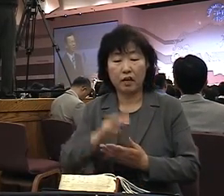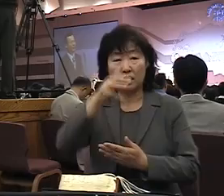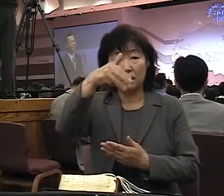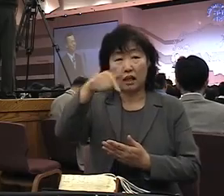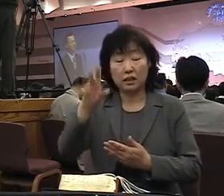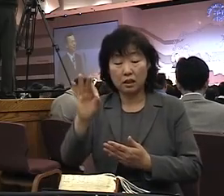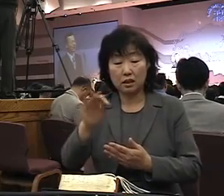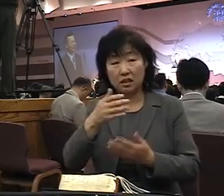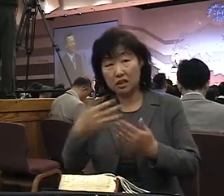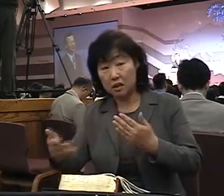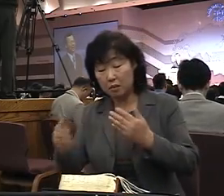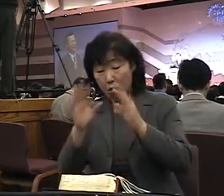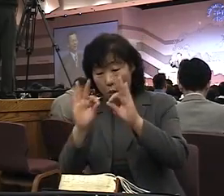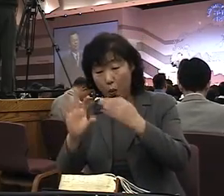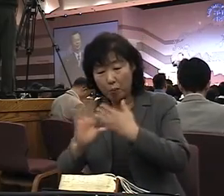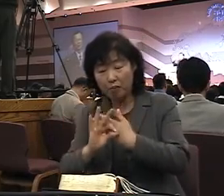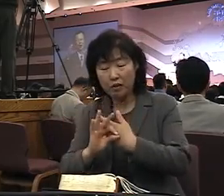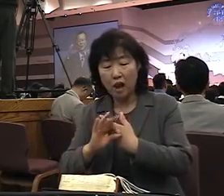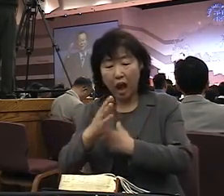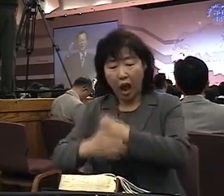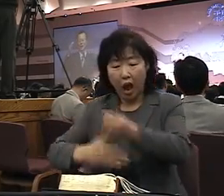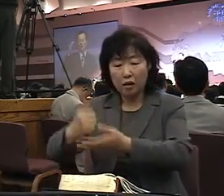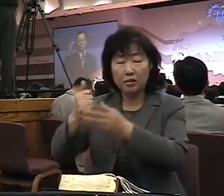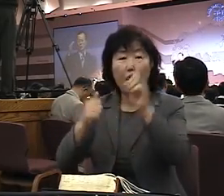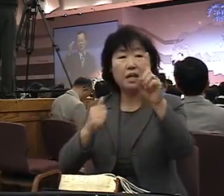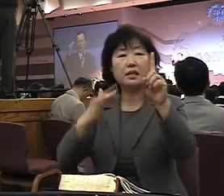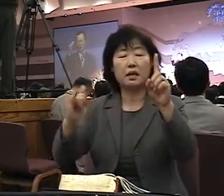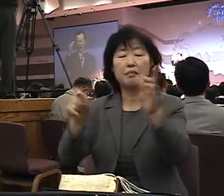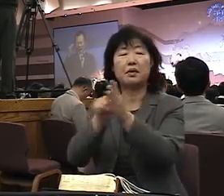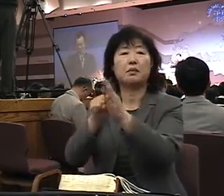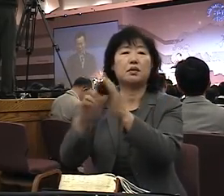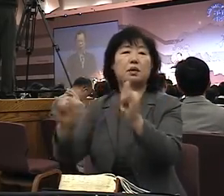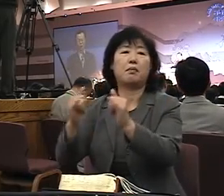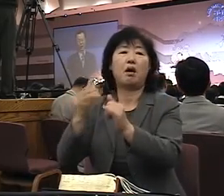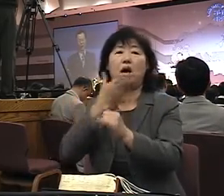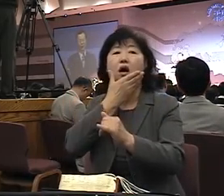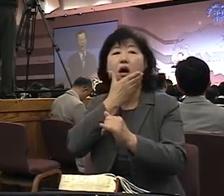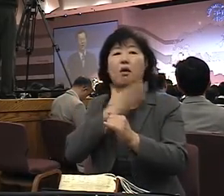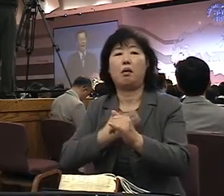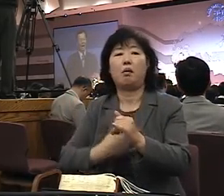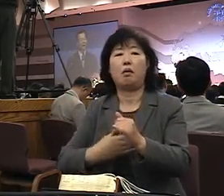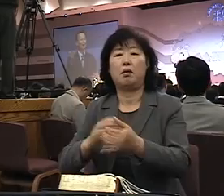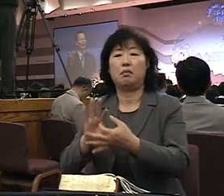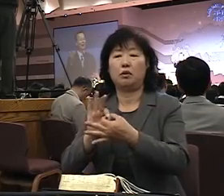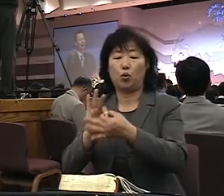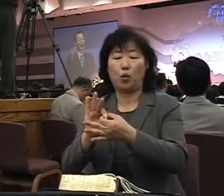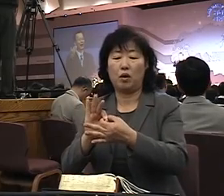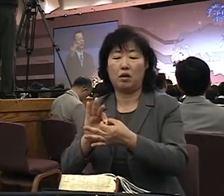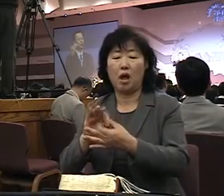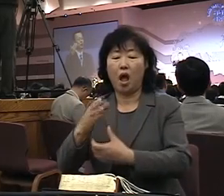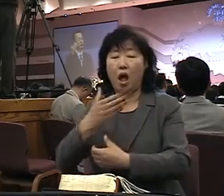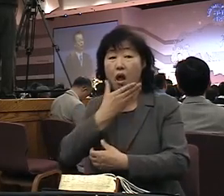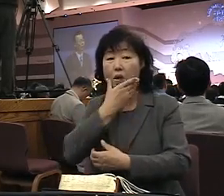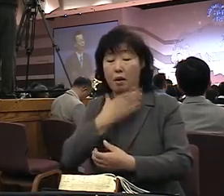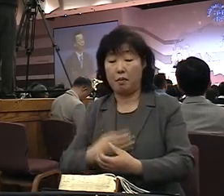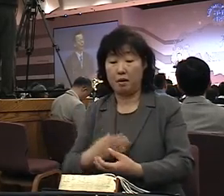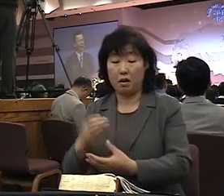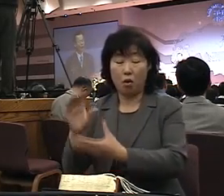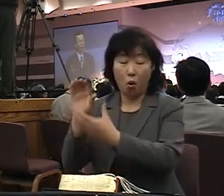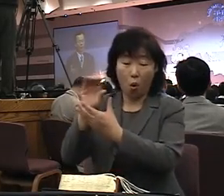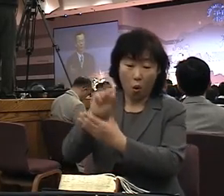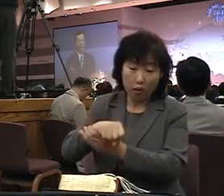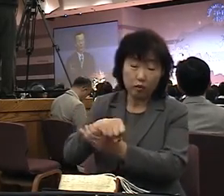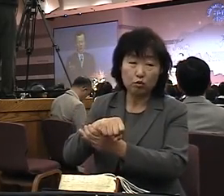보아서 알지만 창세기는 하나님께서 한 사람, 믿음의 사람 아브라함을 통하여 아브라함에게 허락하여 주신